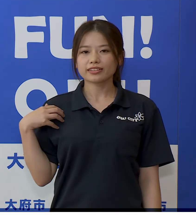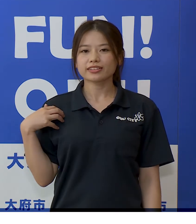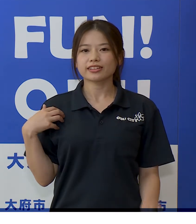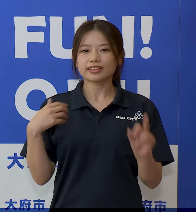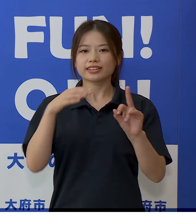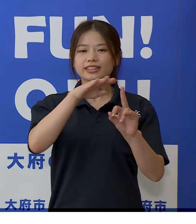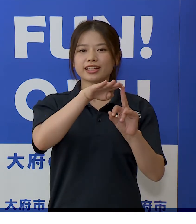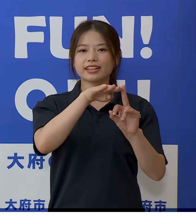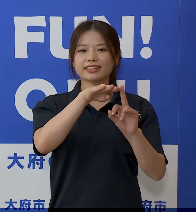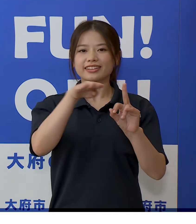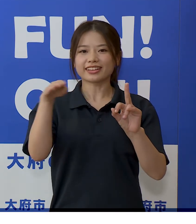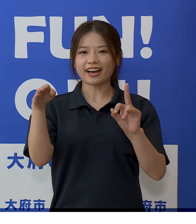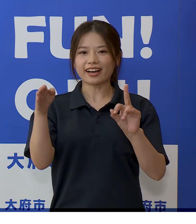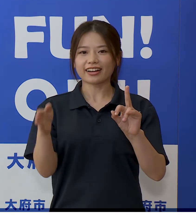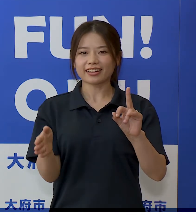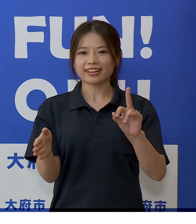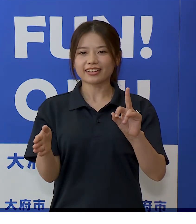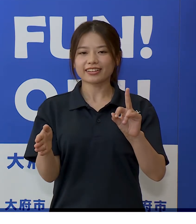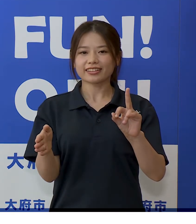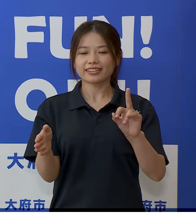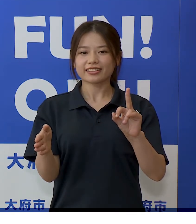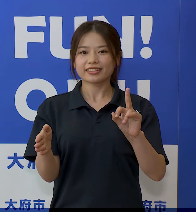保健センター